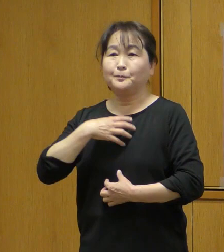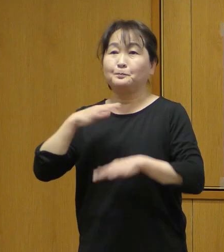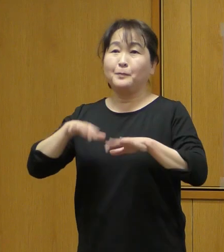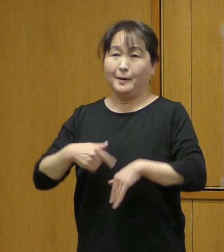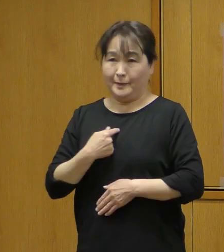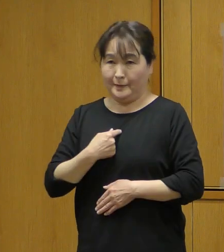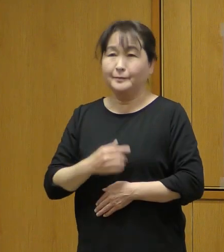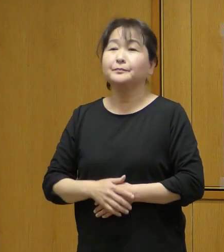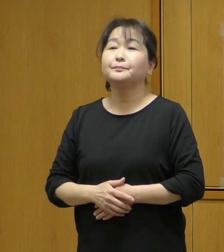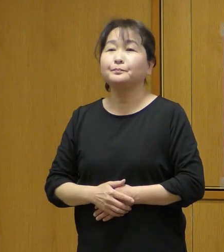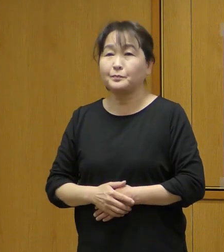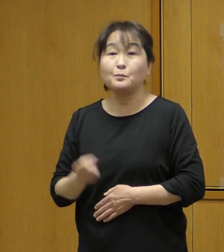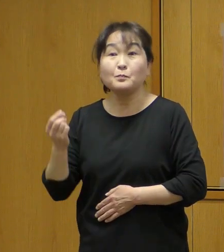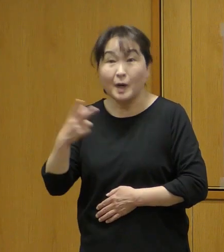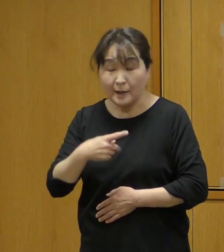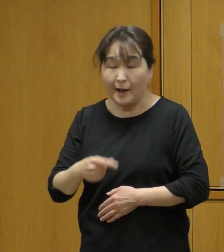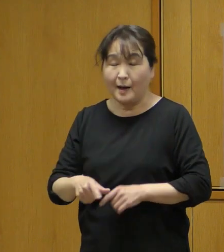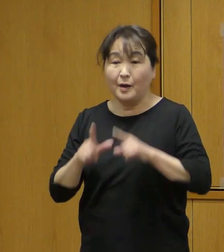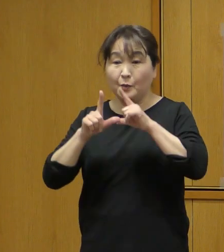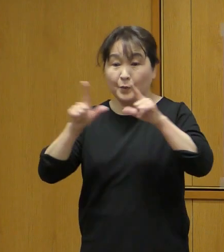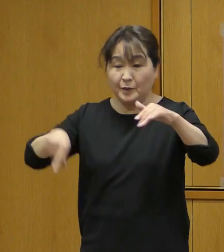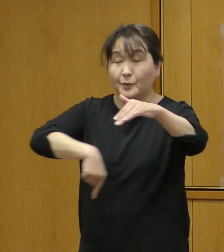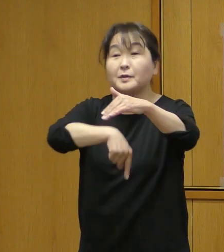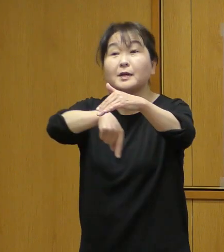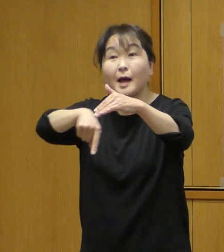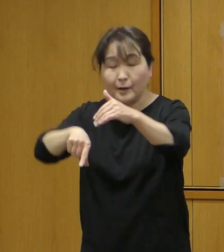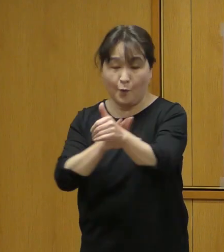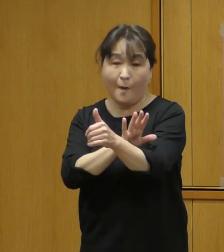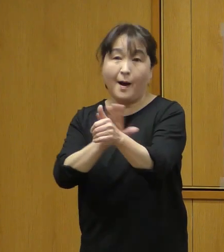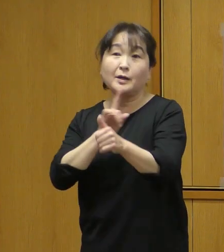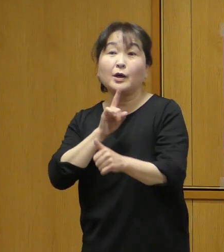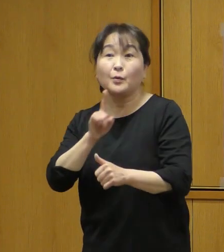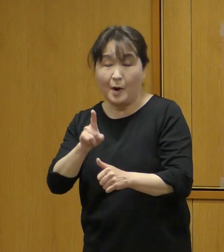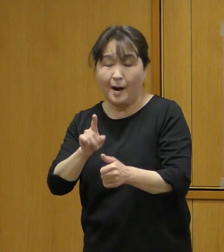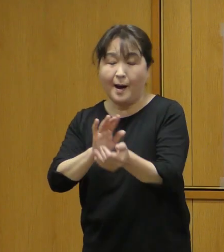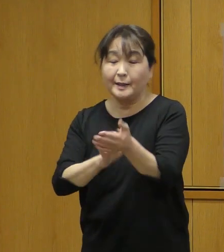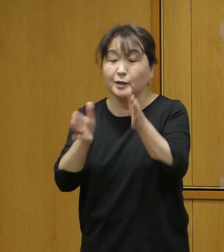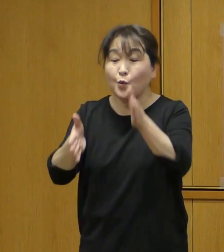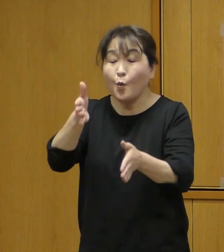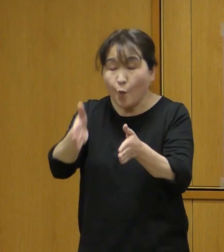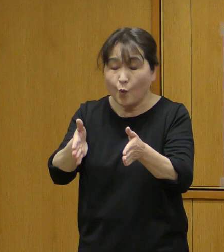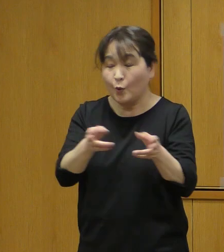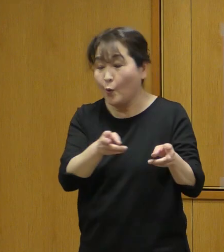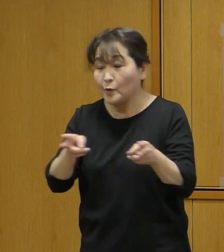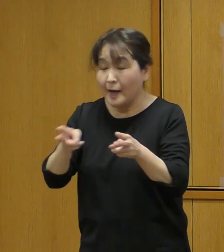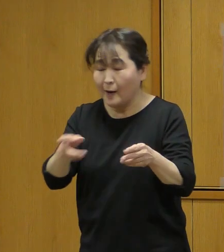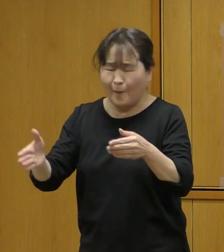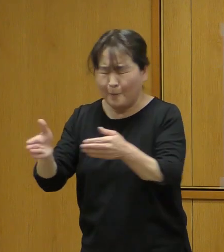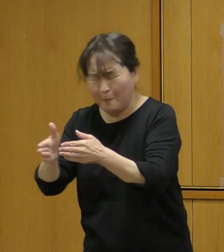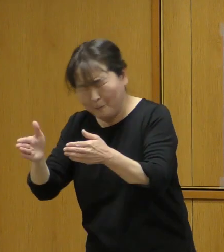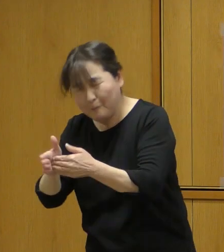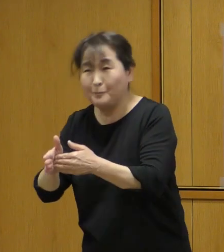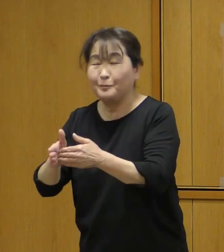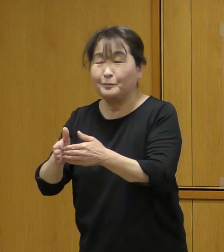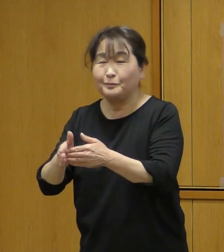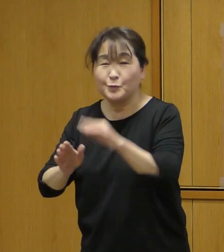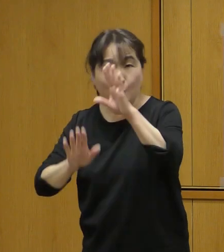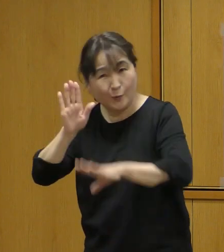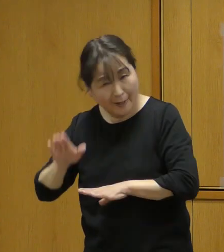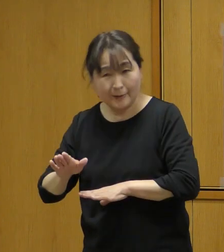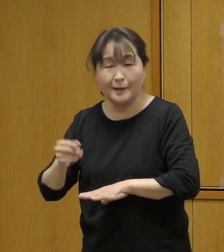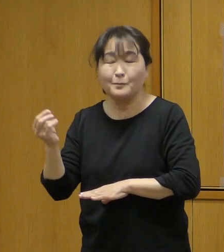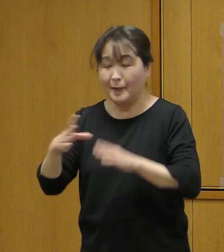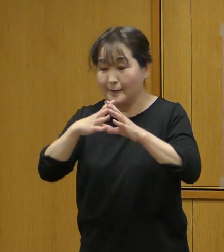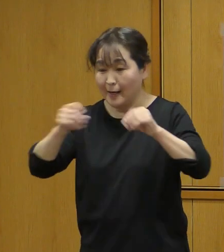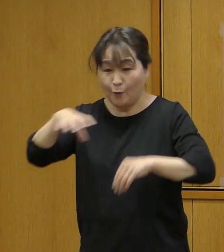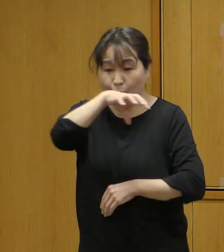ます。また宣言の背景には医療提供体制の逼迫や全国各地での